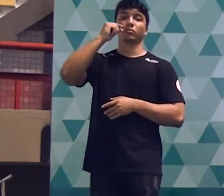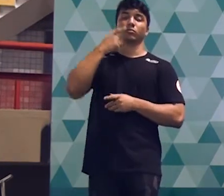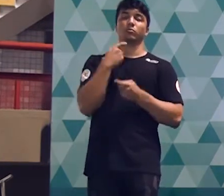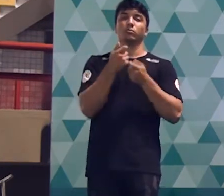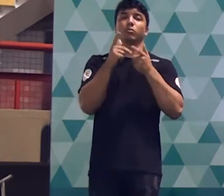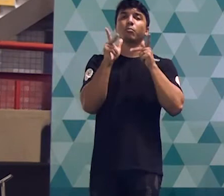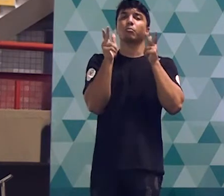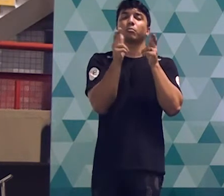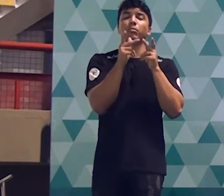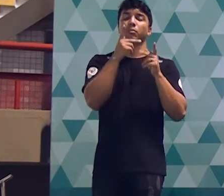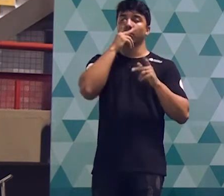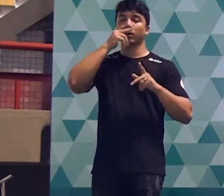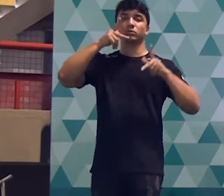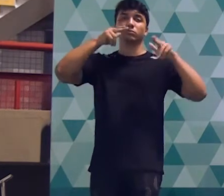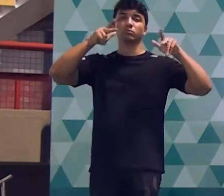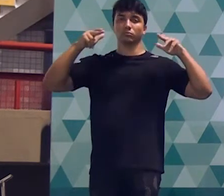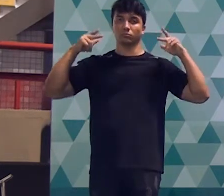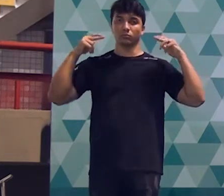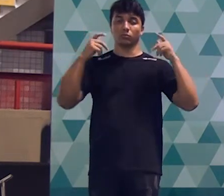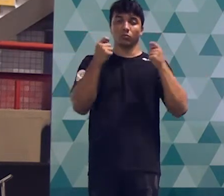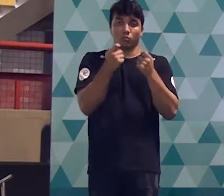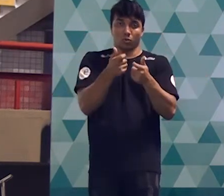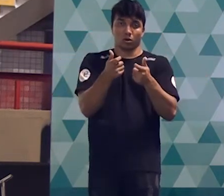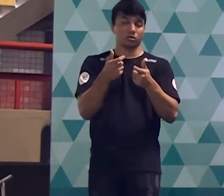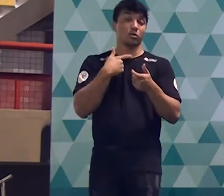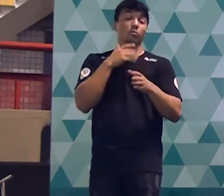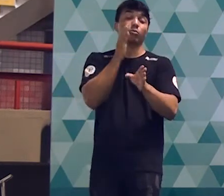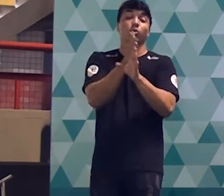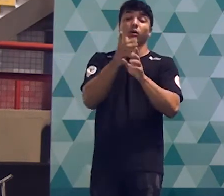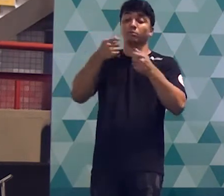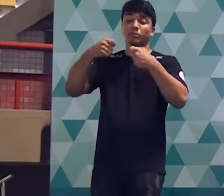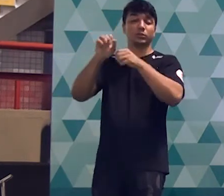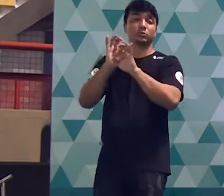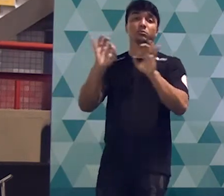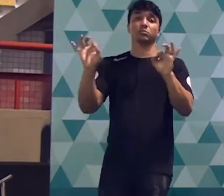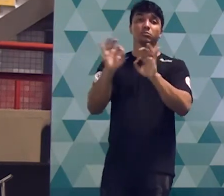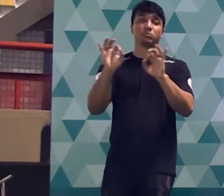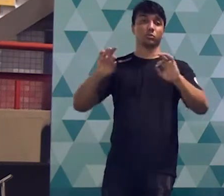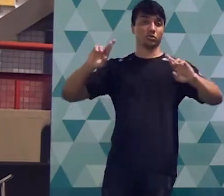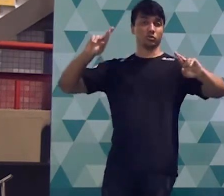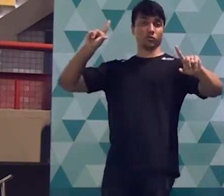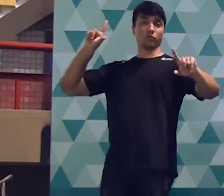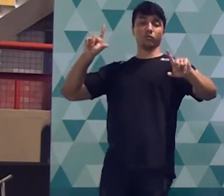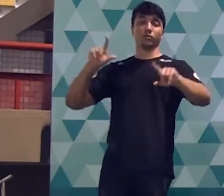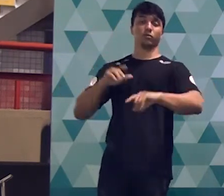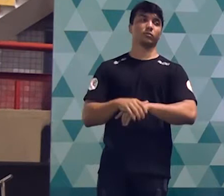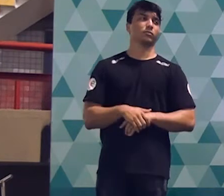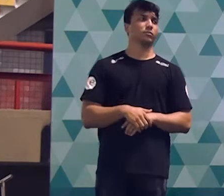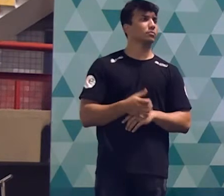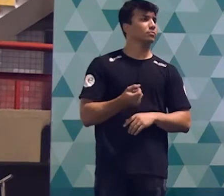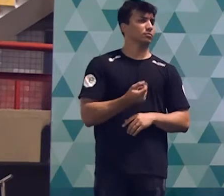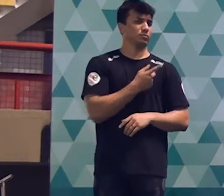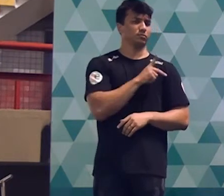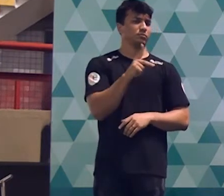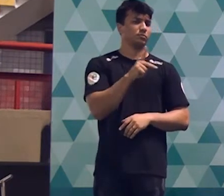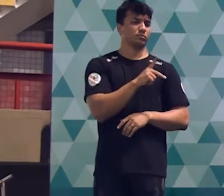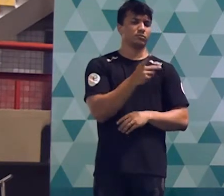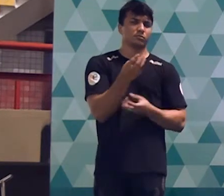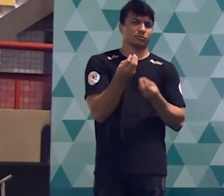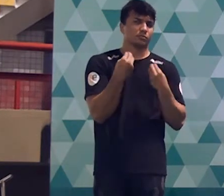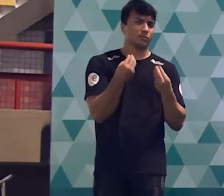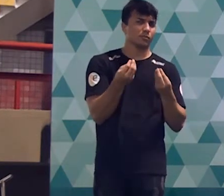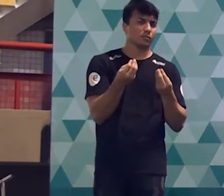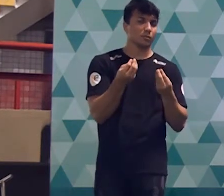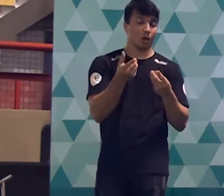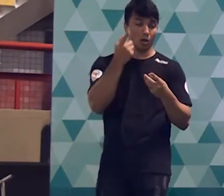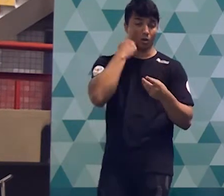outros dentes. Pela necessidade, que hoje é diferente. Professor, o que o senhor quer dizer com isso? Eu vou